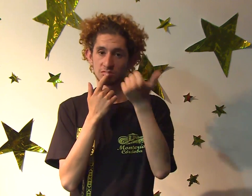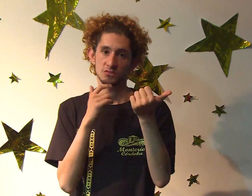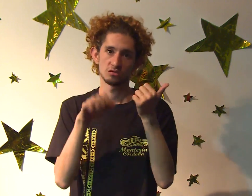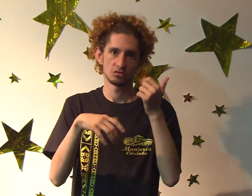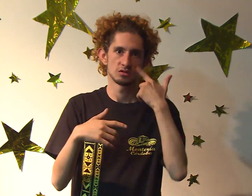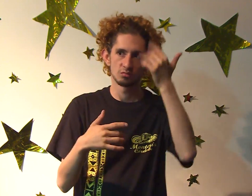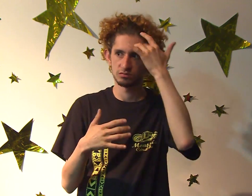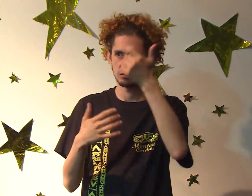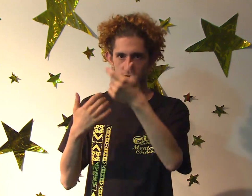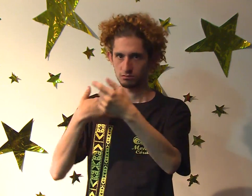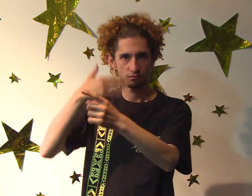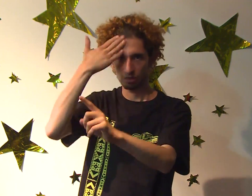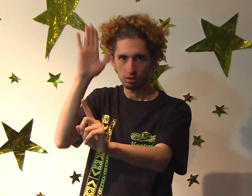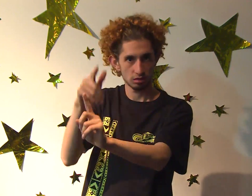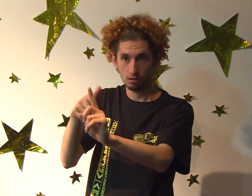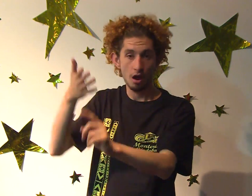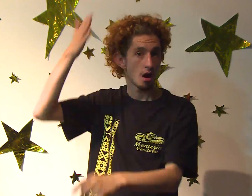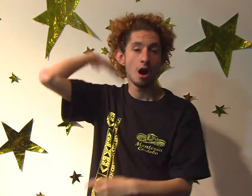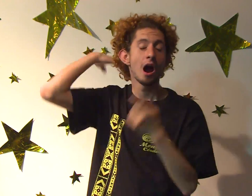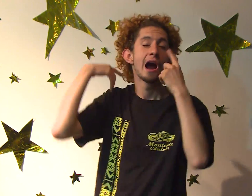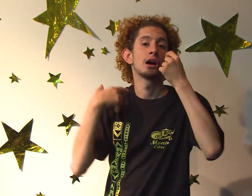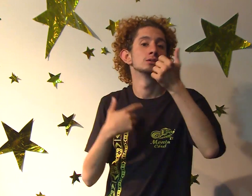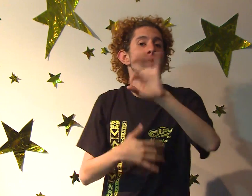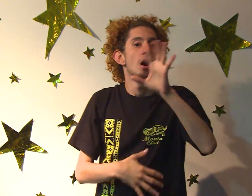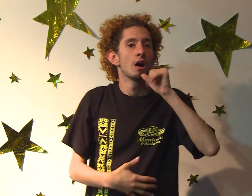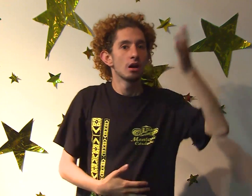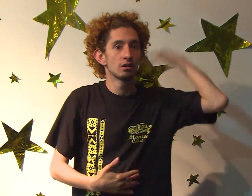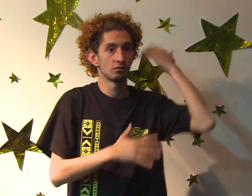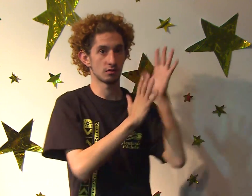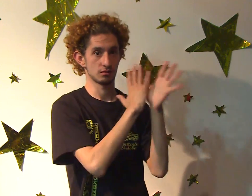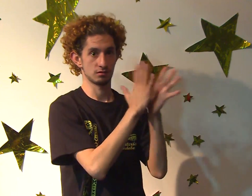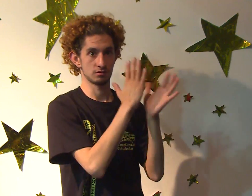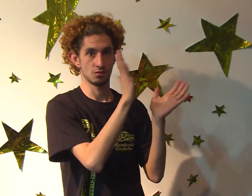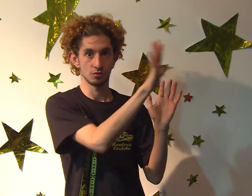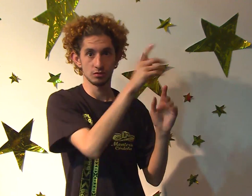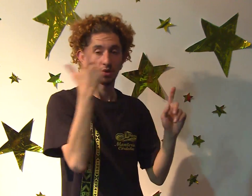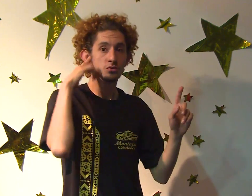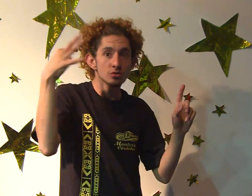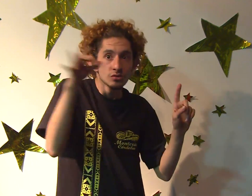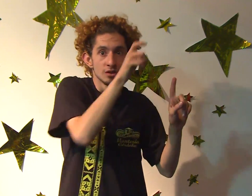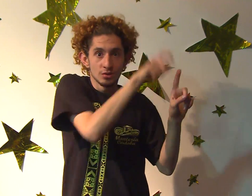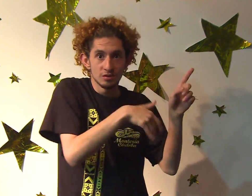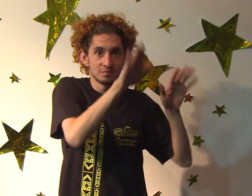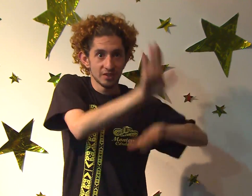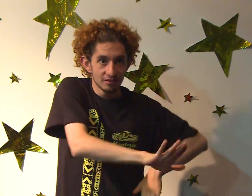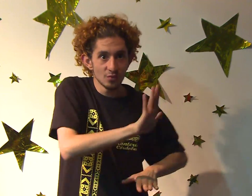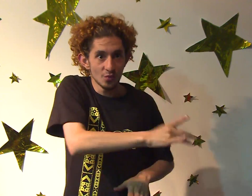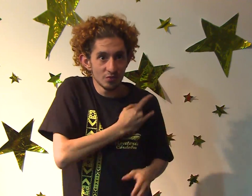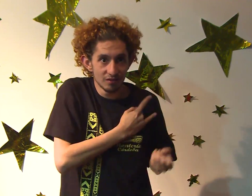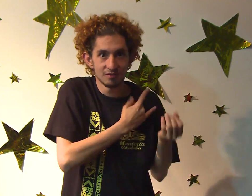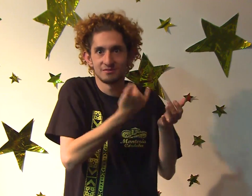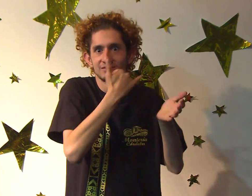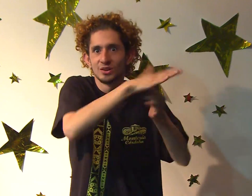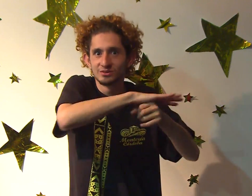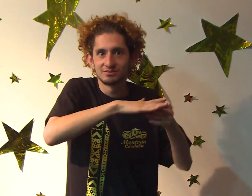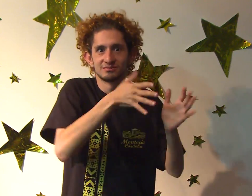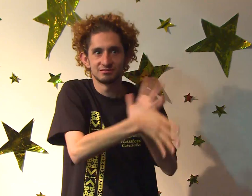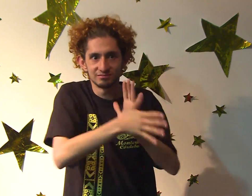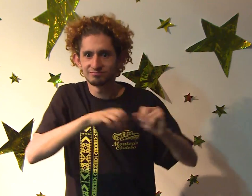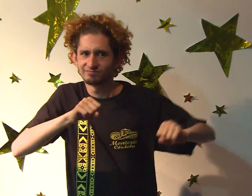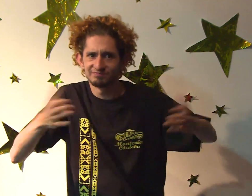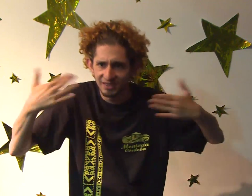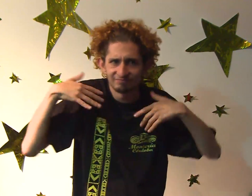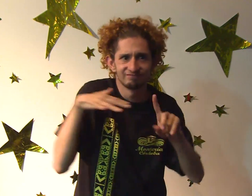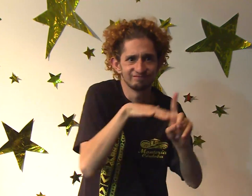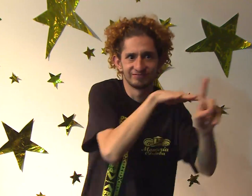sentí que fue muy chévere, porque yo no sabía, hay una información que